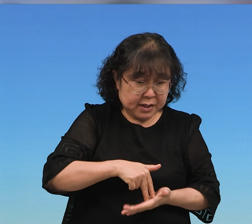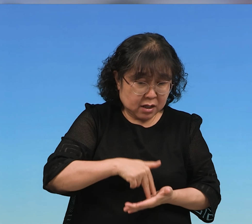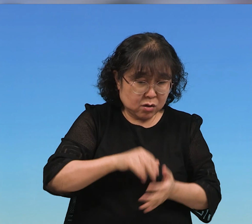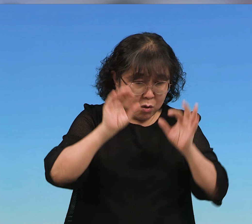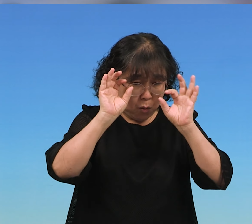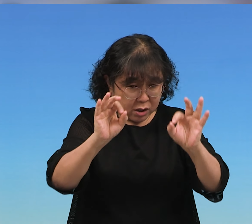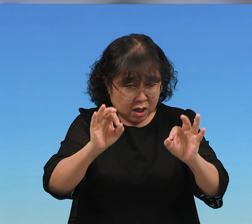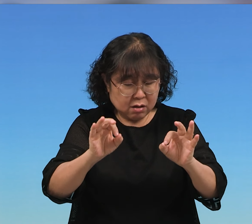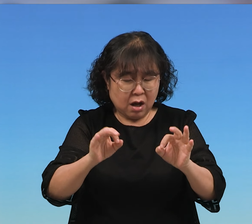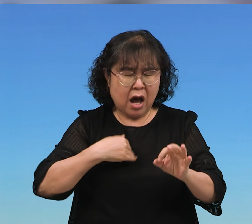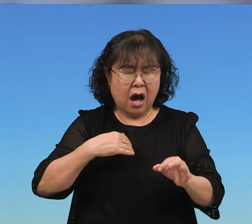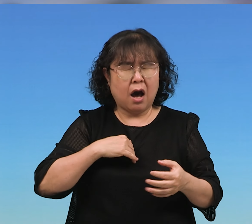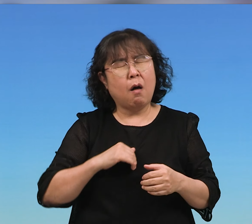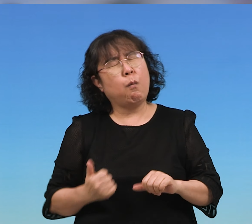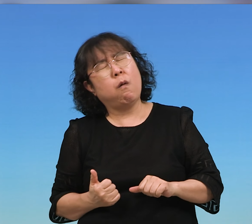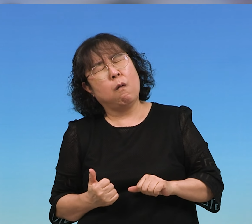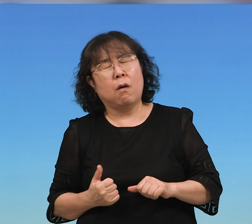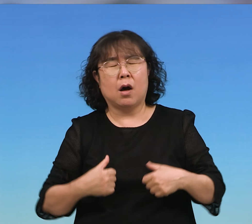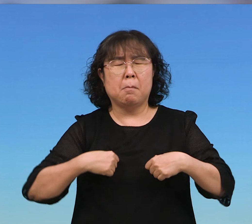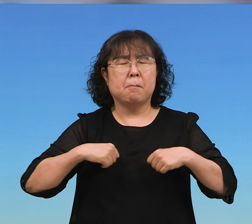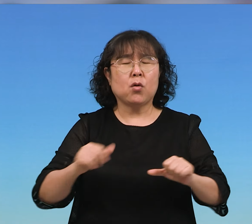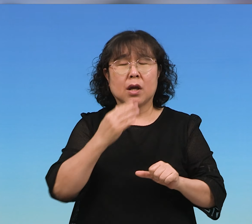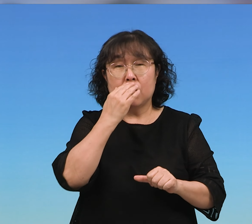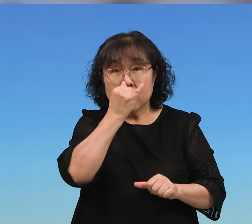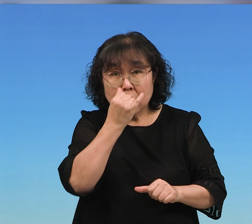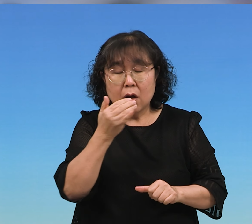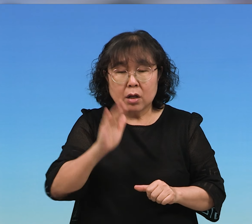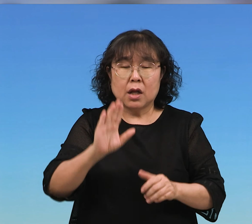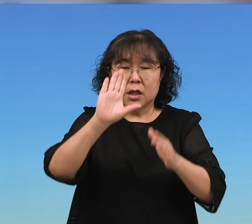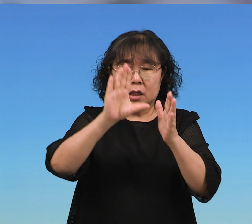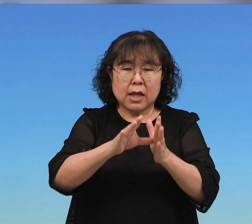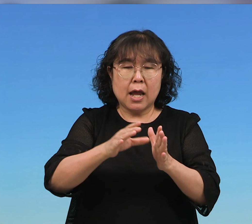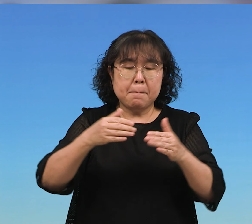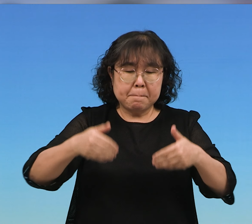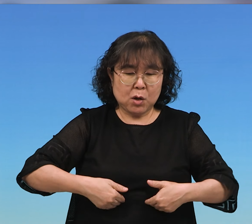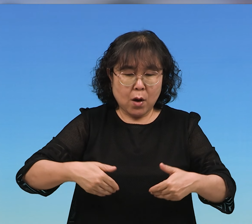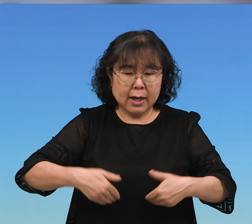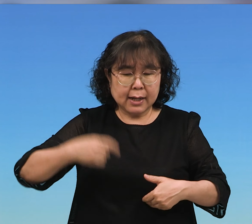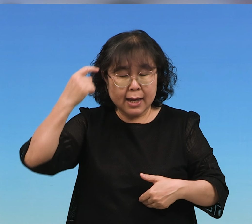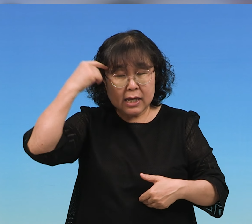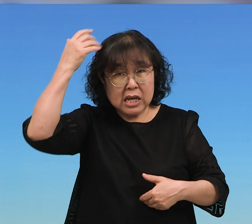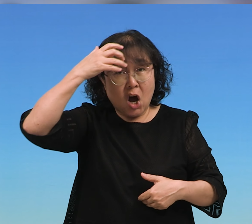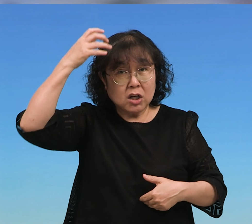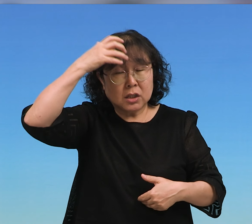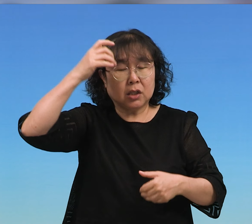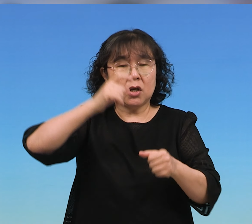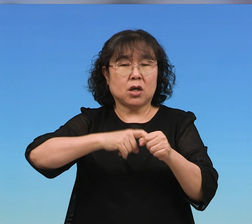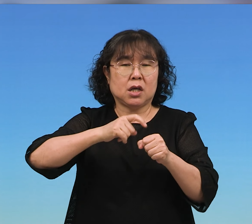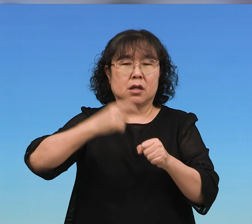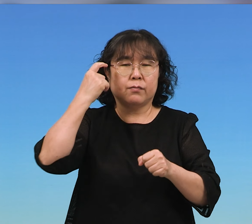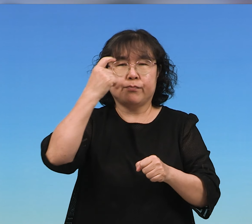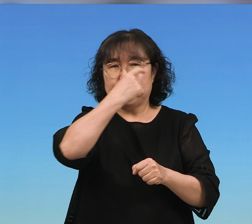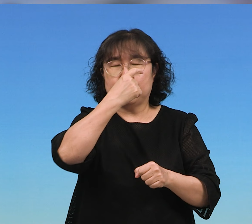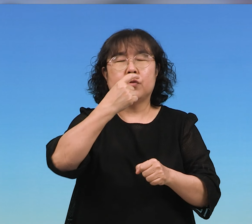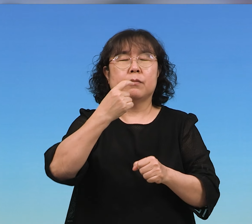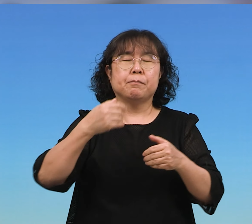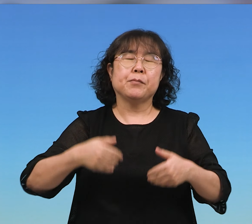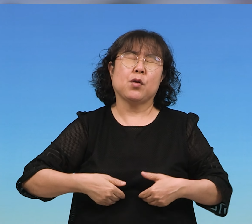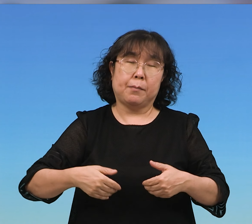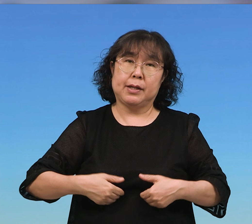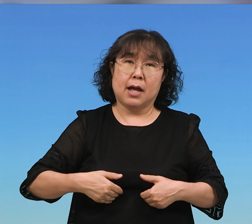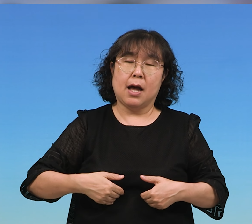이제 죽은 거예요. 도망 못 갑니다. 그럴 때 필요한 게 영적인 상상력이에요. 영적인 안목입니다. 여호와가 내 목자다.